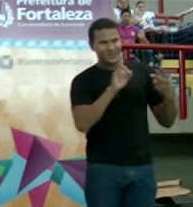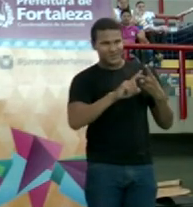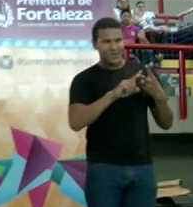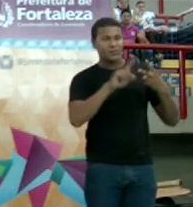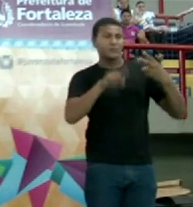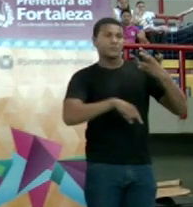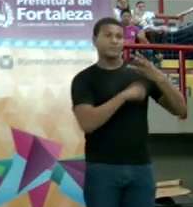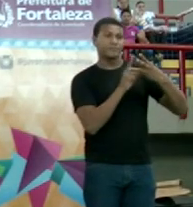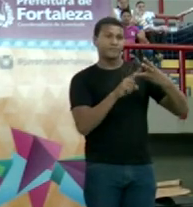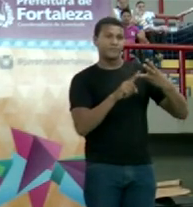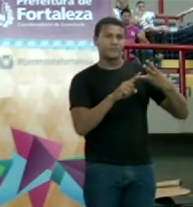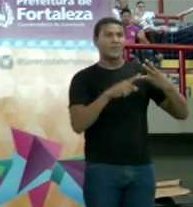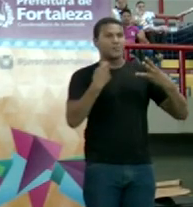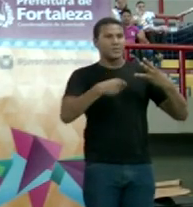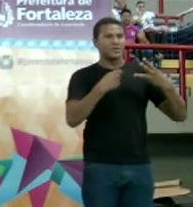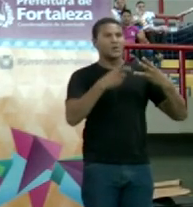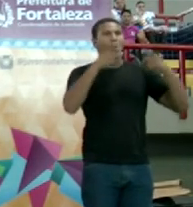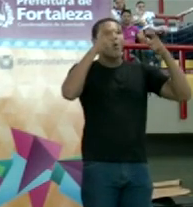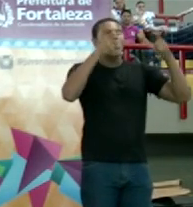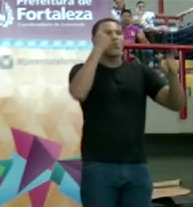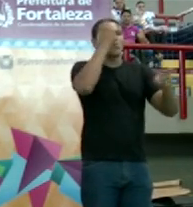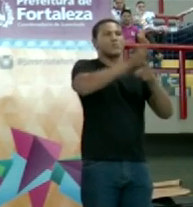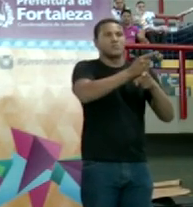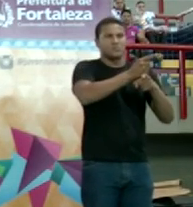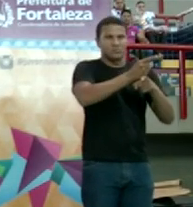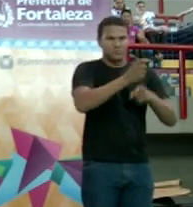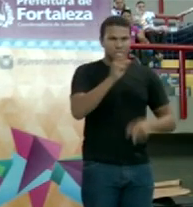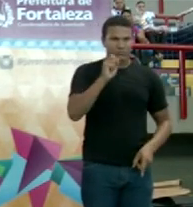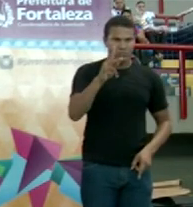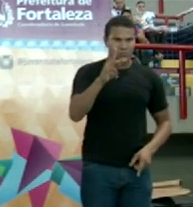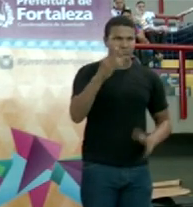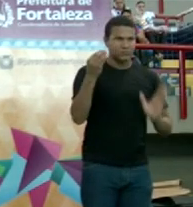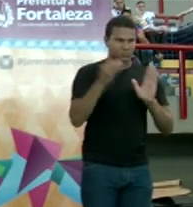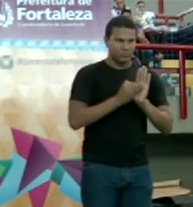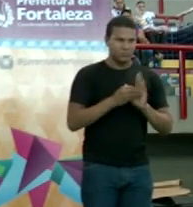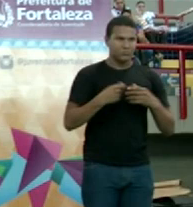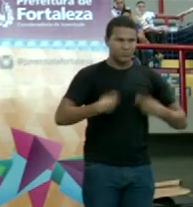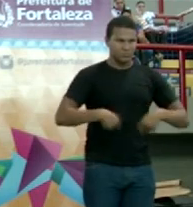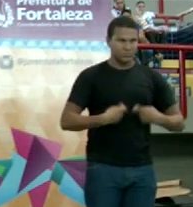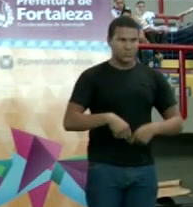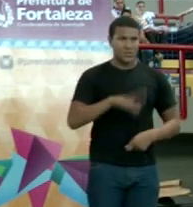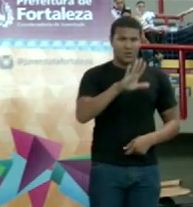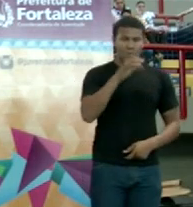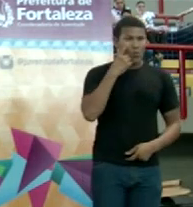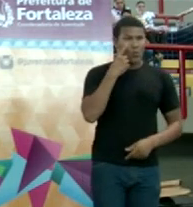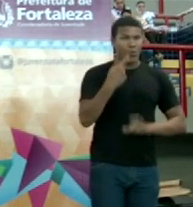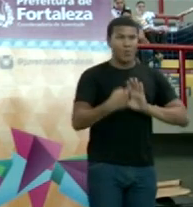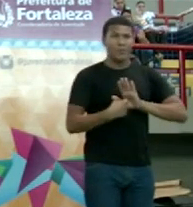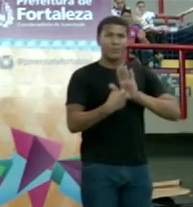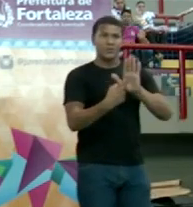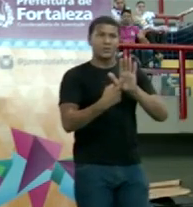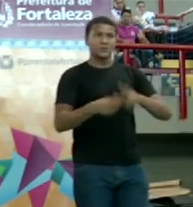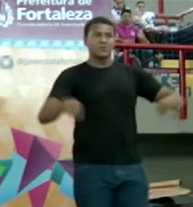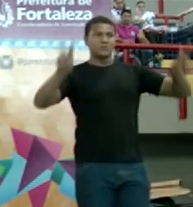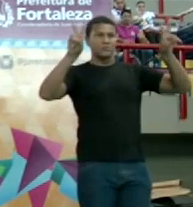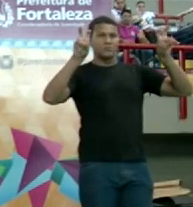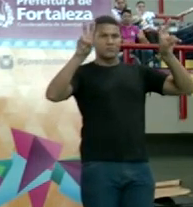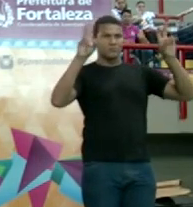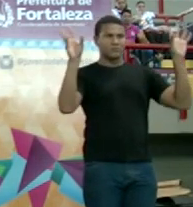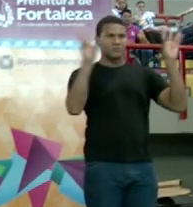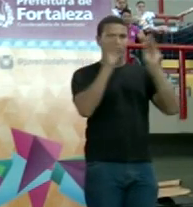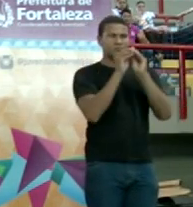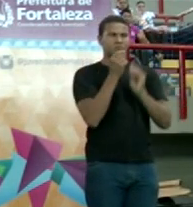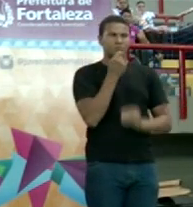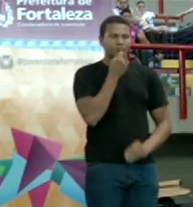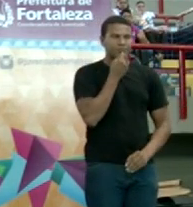terceiro elemento, citar a fonte. Pronto, eu botei que na apresentação do assunto você deve ser breve,